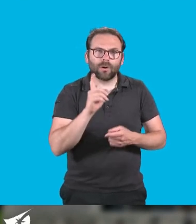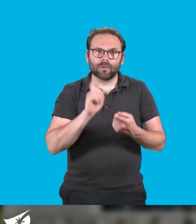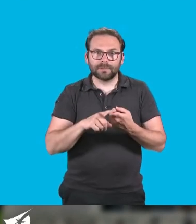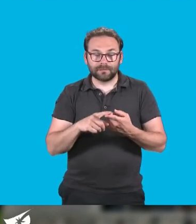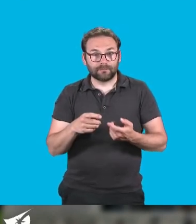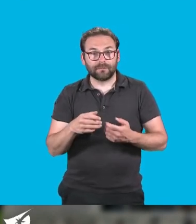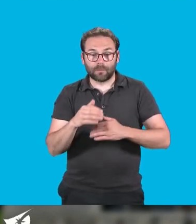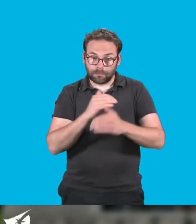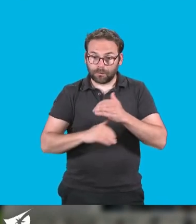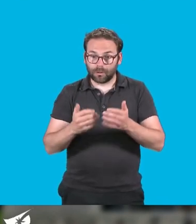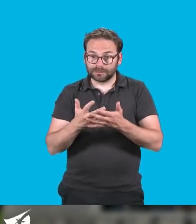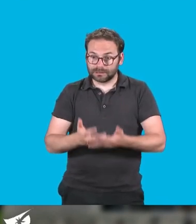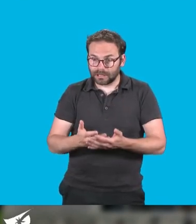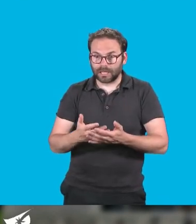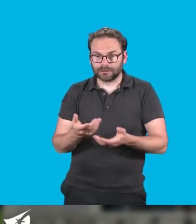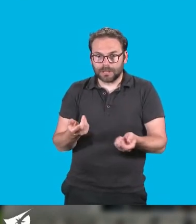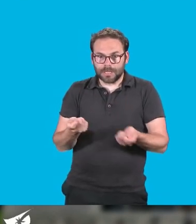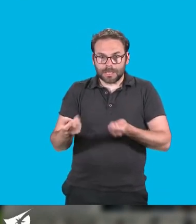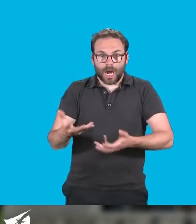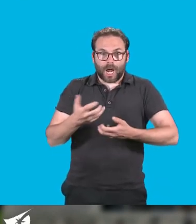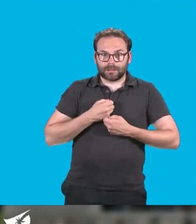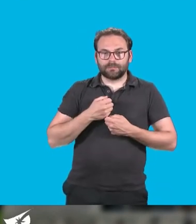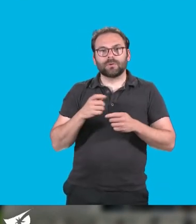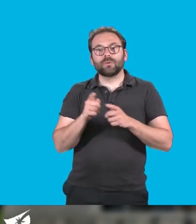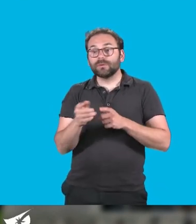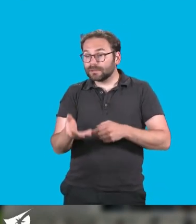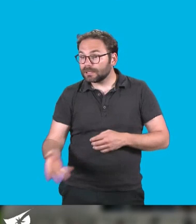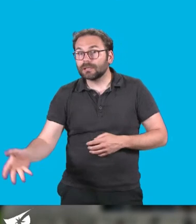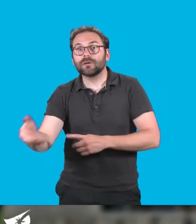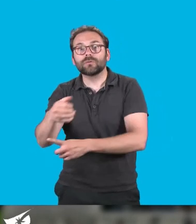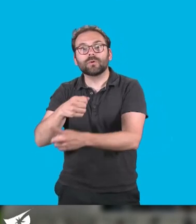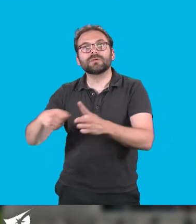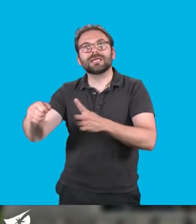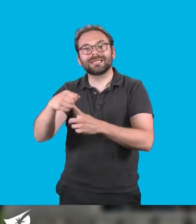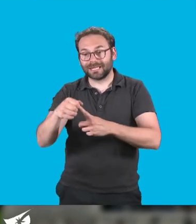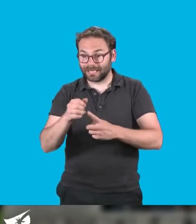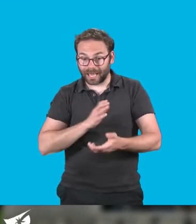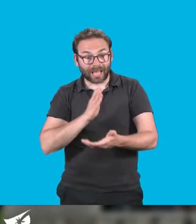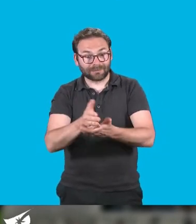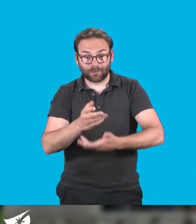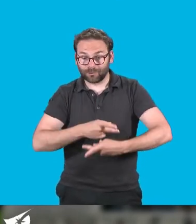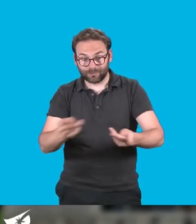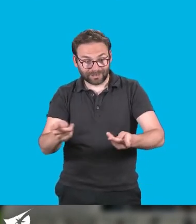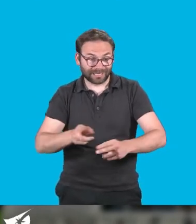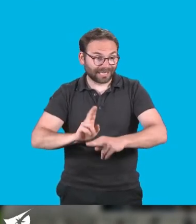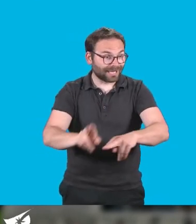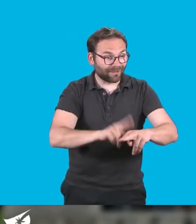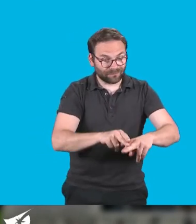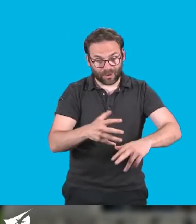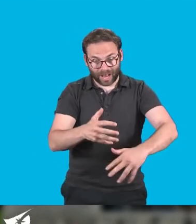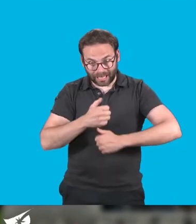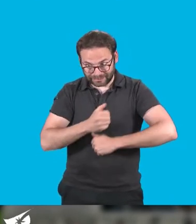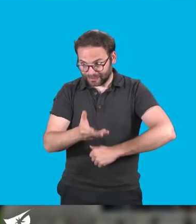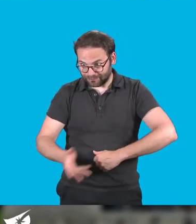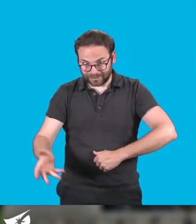ce plan de charge, et l'enjeu social de l'acceptabilité de ces interventions sur l'espace public. Évidemment, cela va